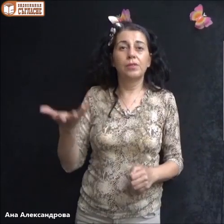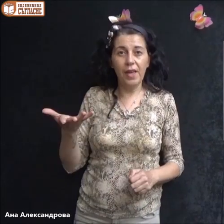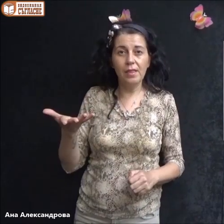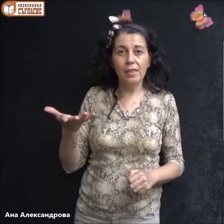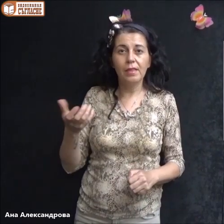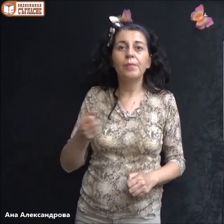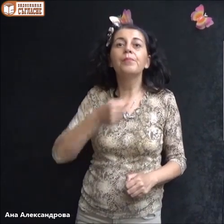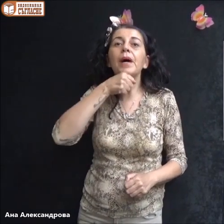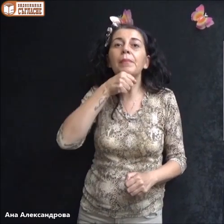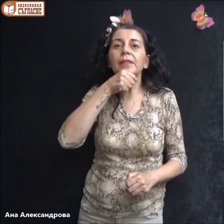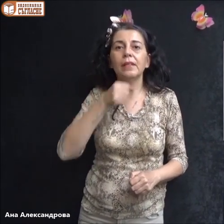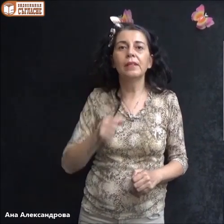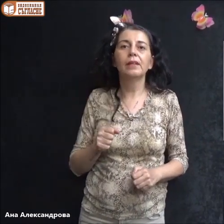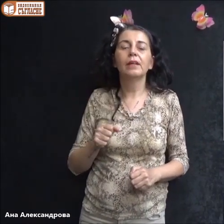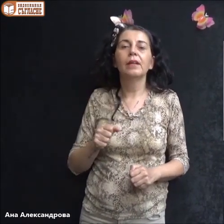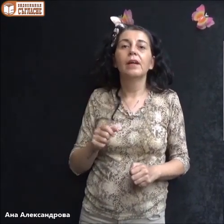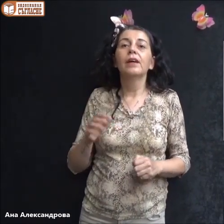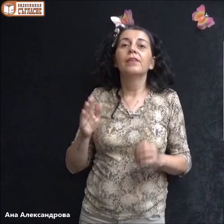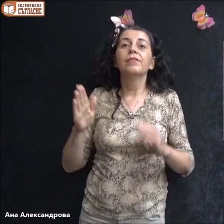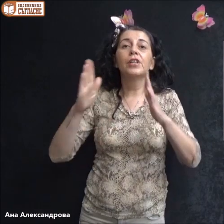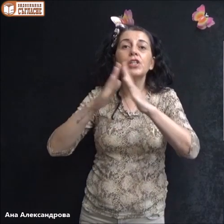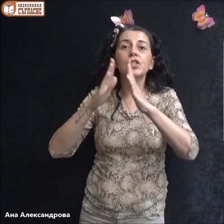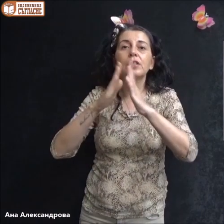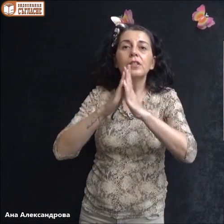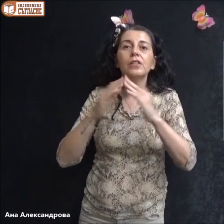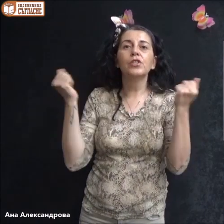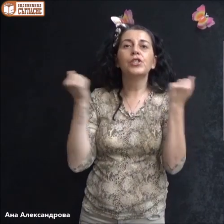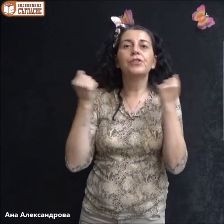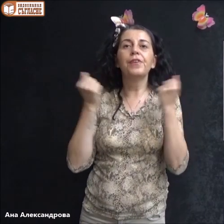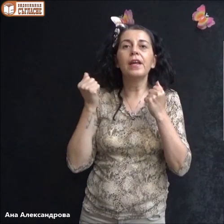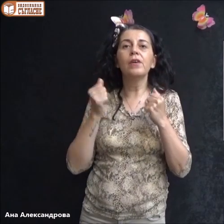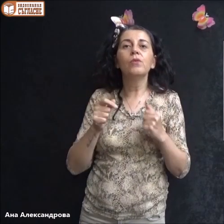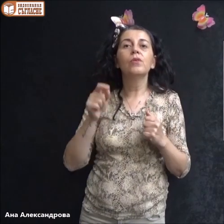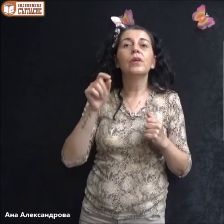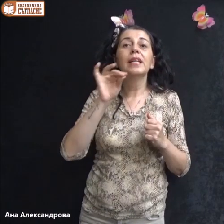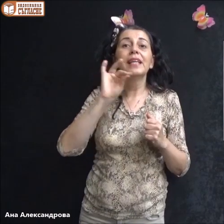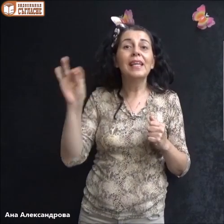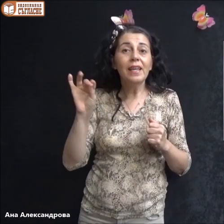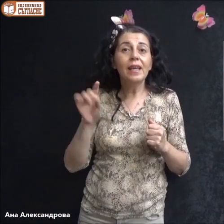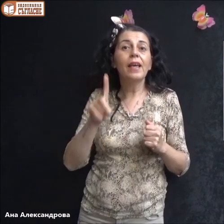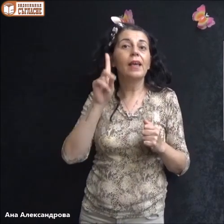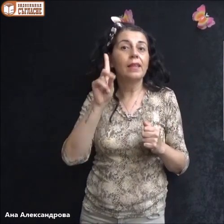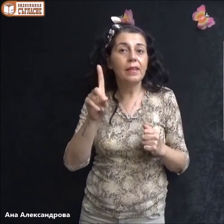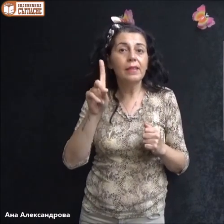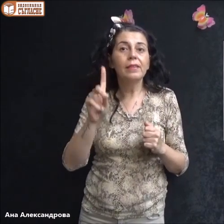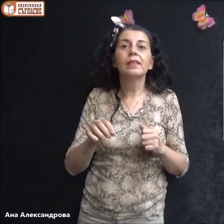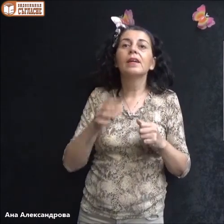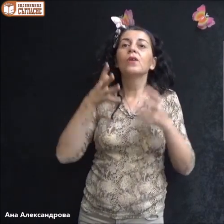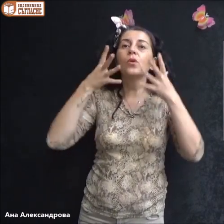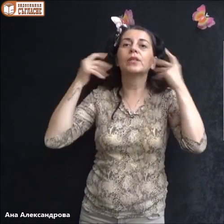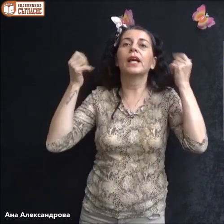Освен бабата, в къщата живеел и един